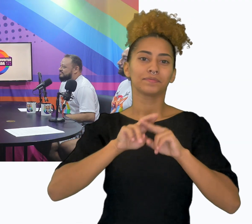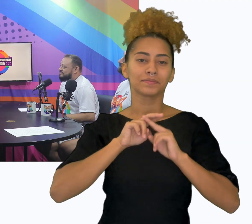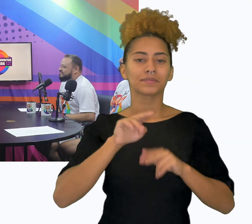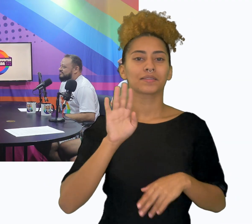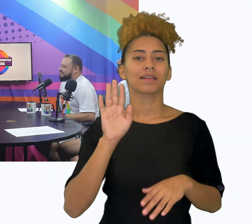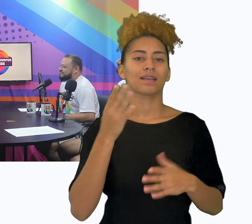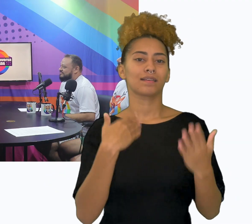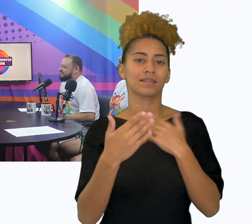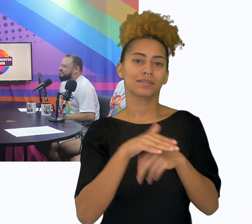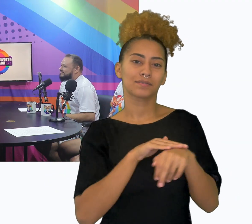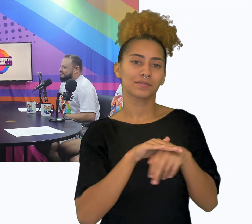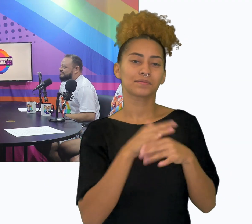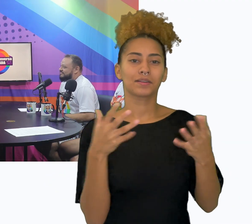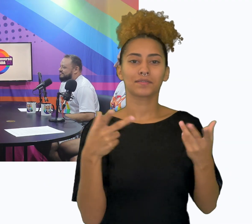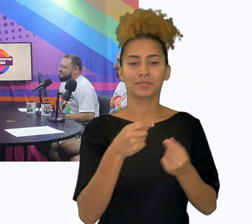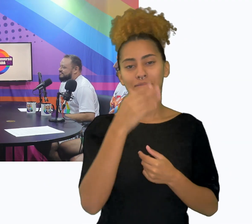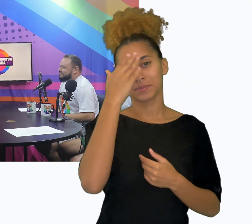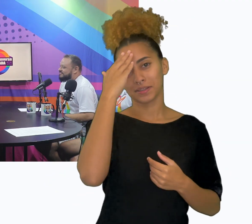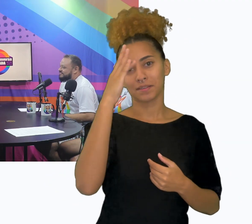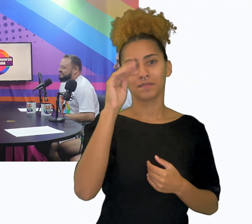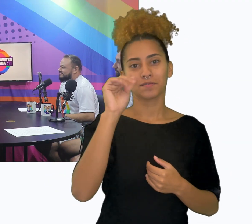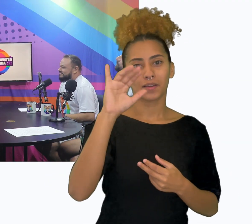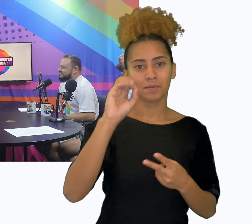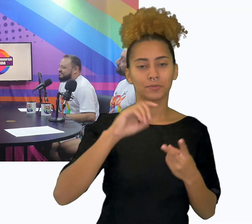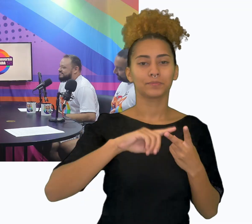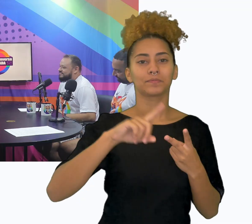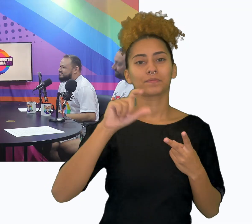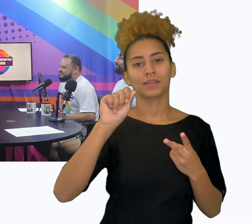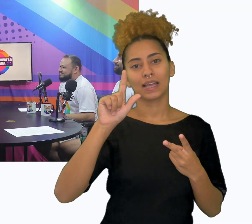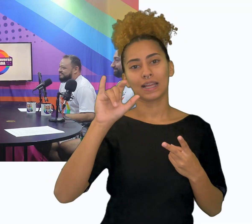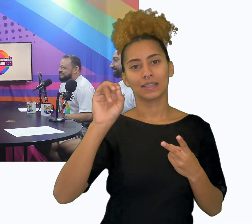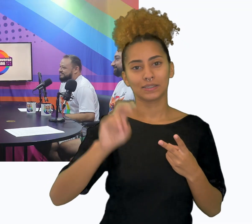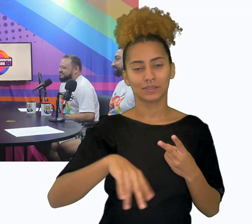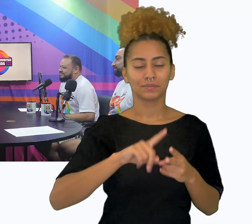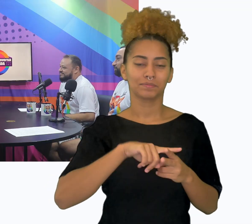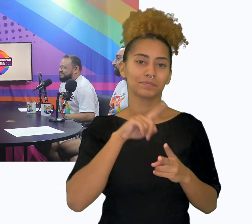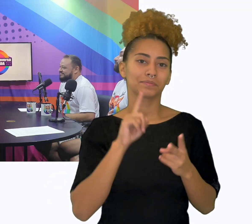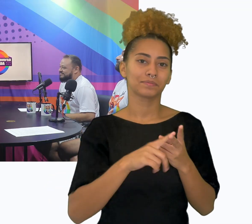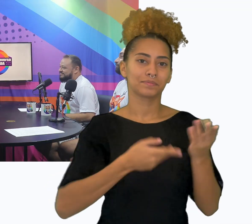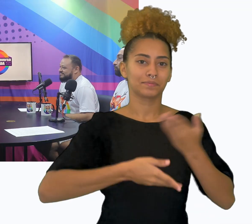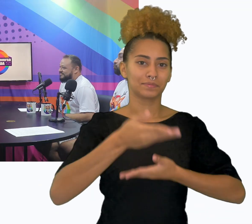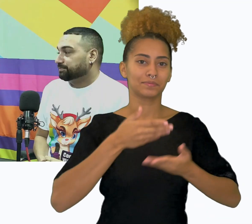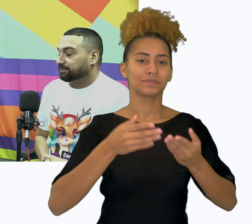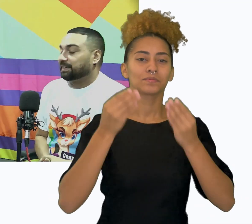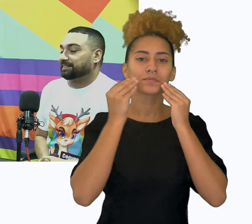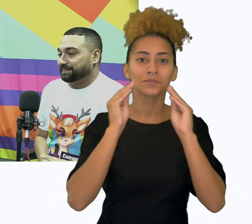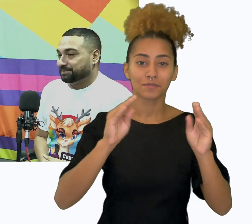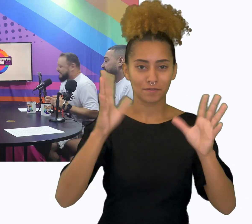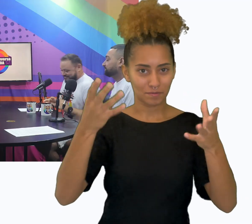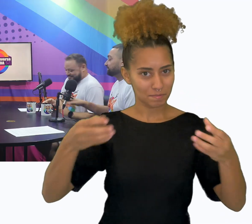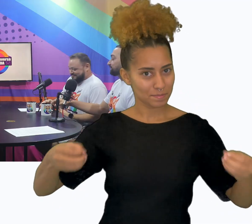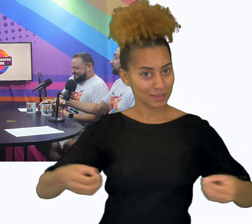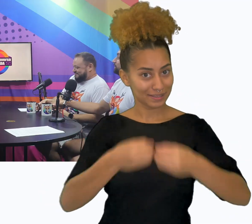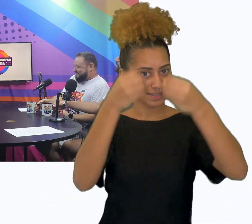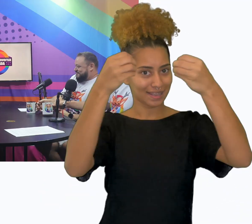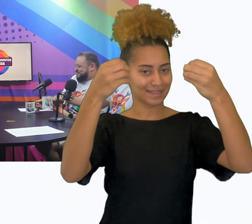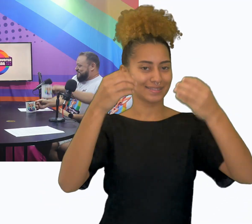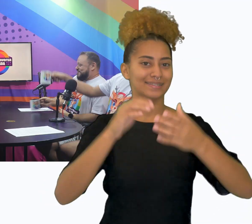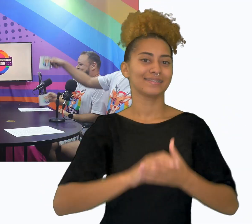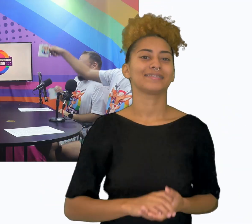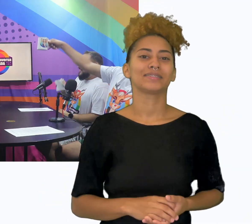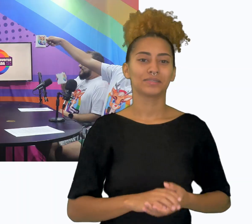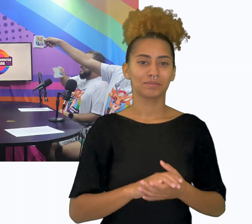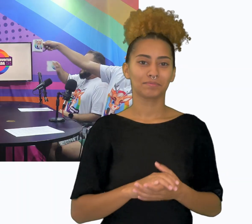tão grandioso para ambas as partes. Obrigado, Fábio. Obrigado, Alisson, Nós por amamos. essa troca. Vamos brindar? Vamos